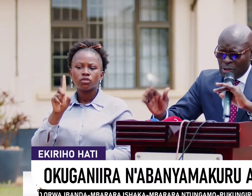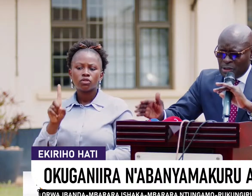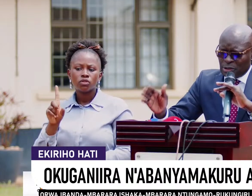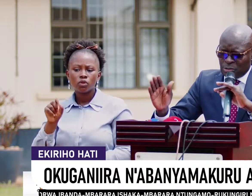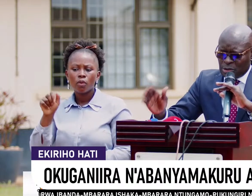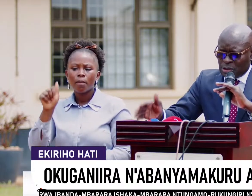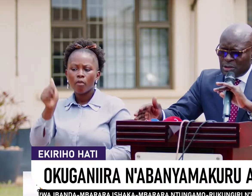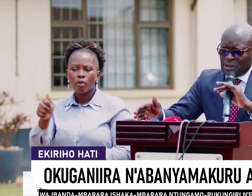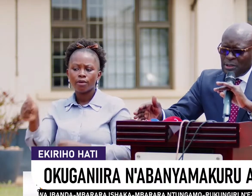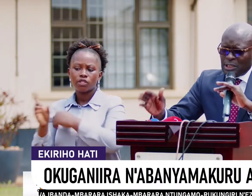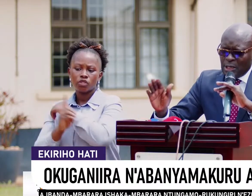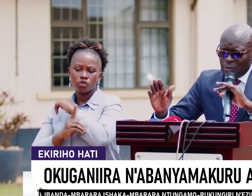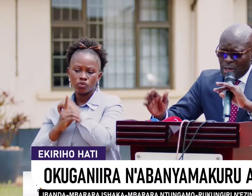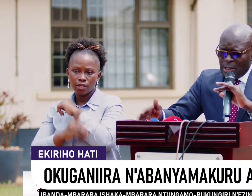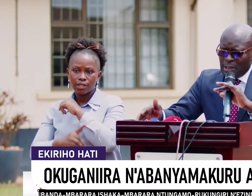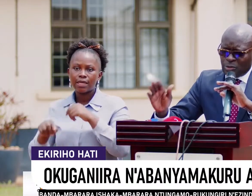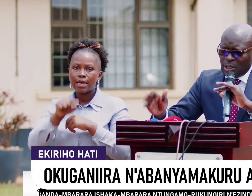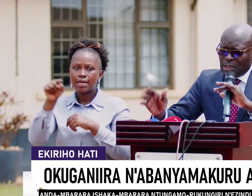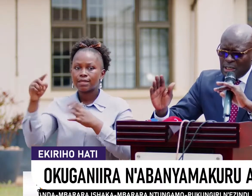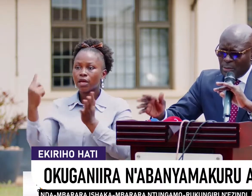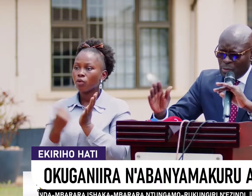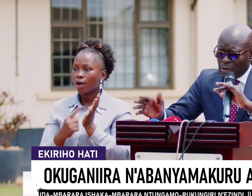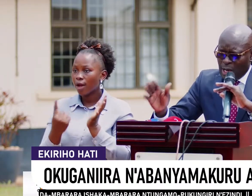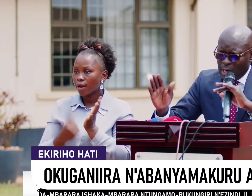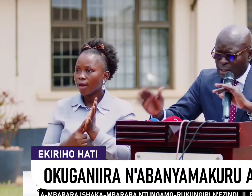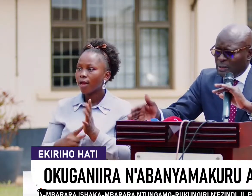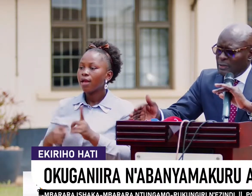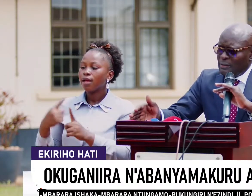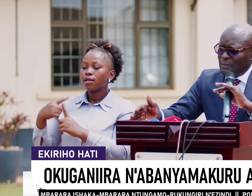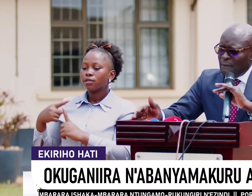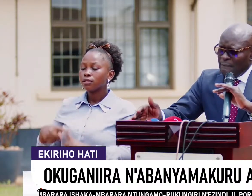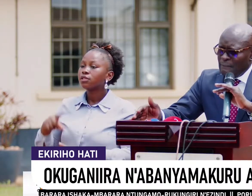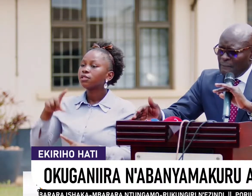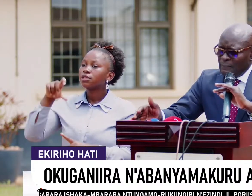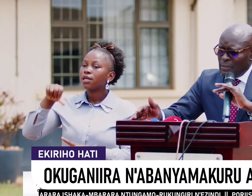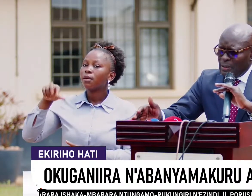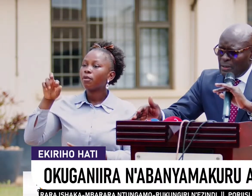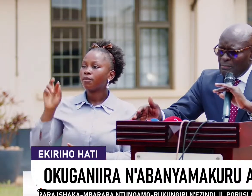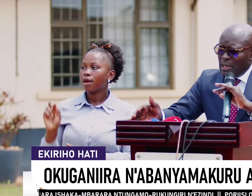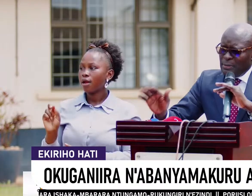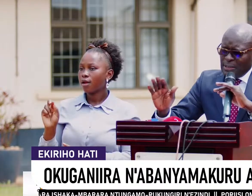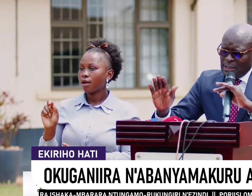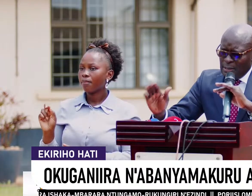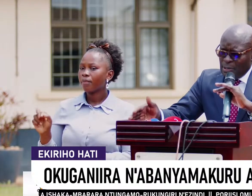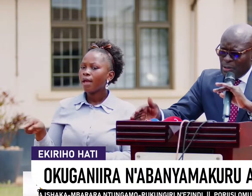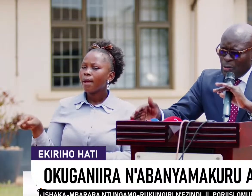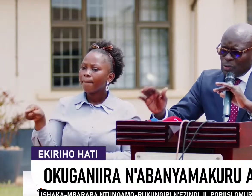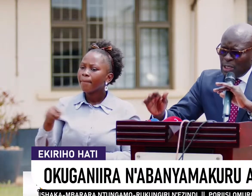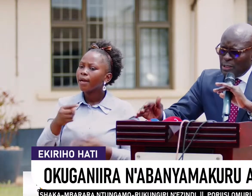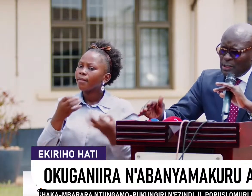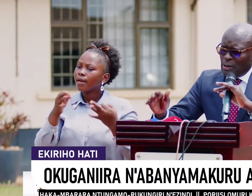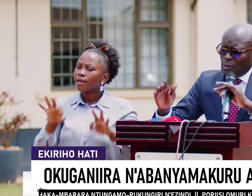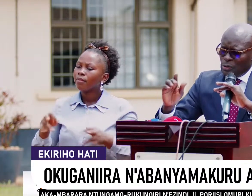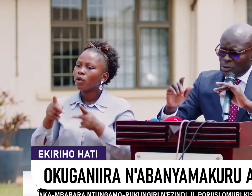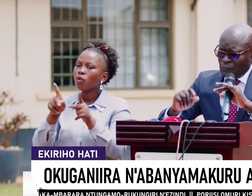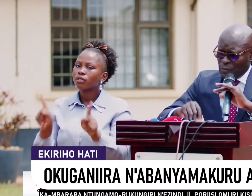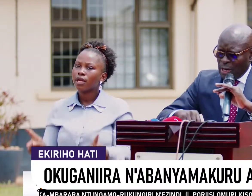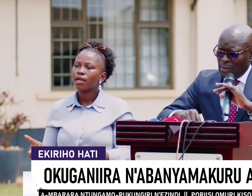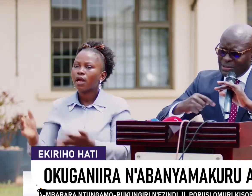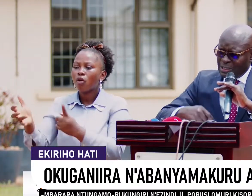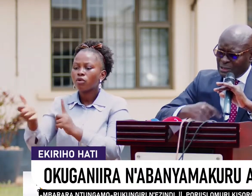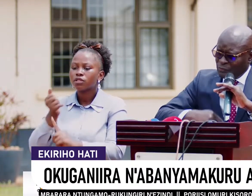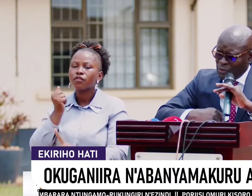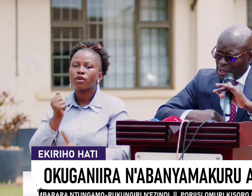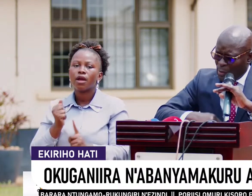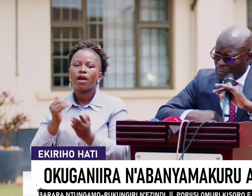mu buli district eza Uganda eziwera 98 bali baddembe okutandika